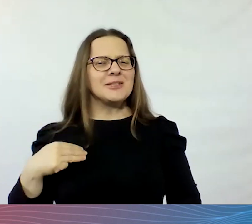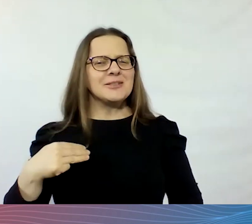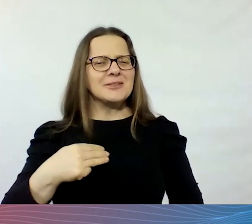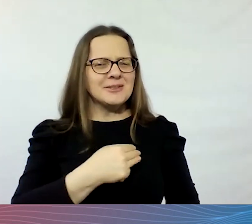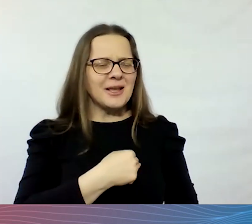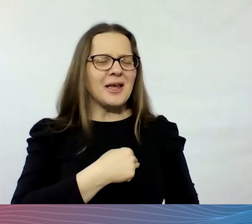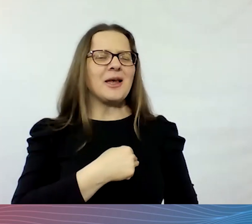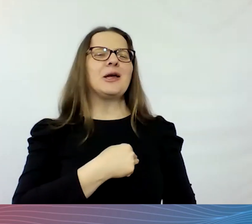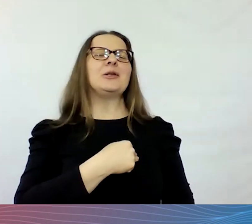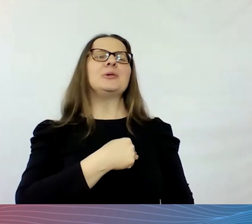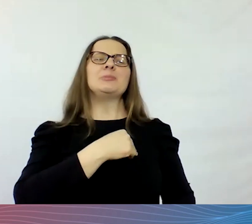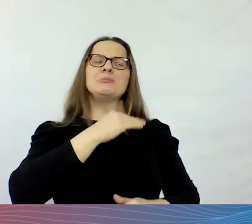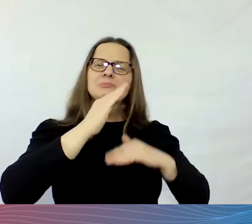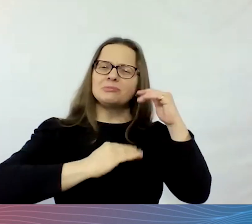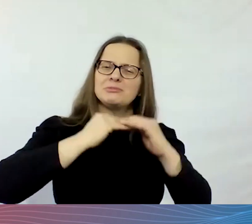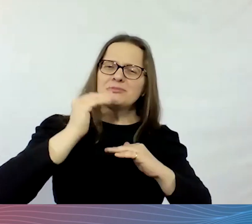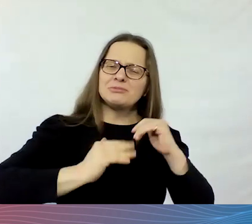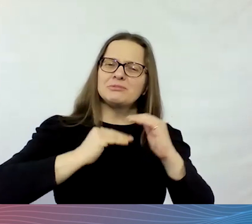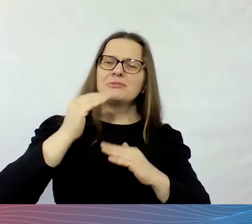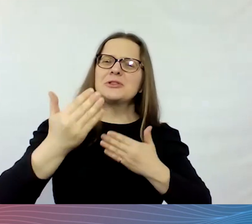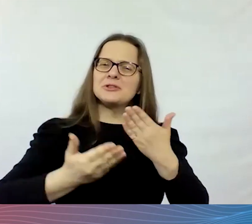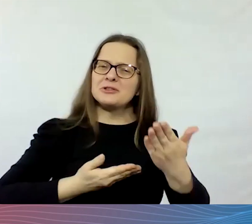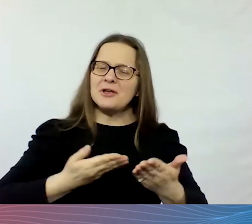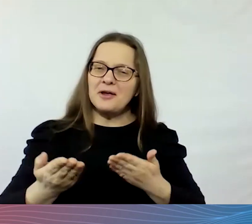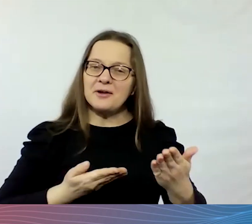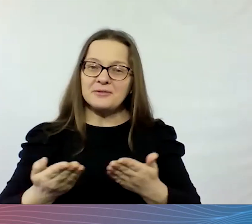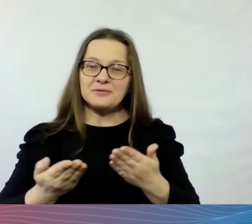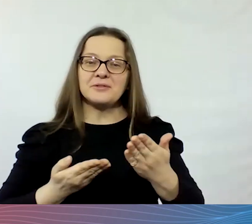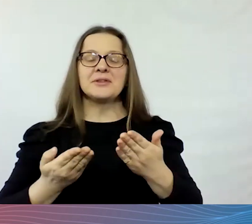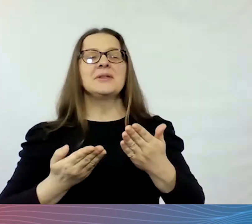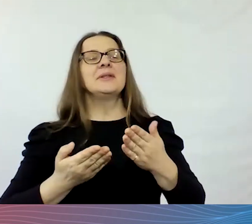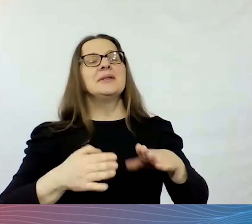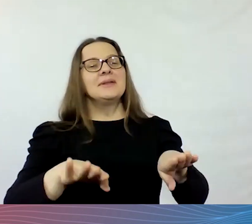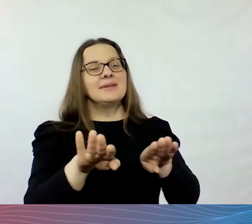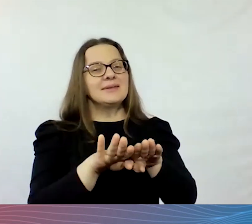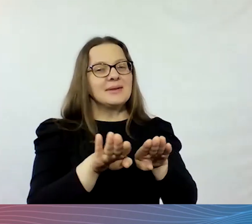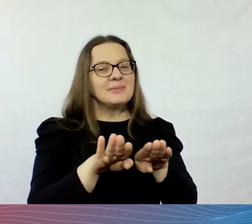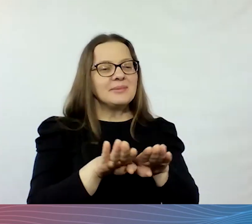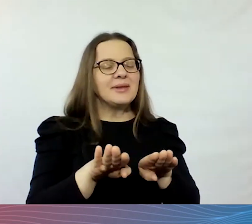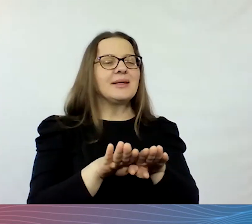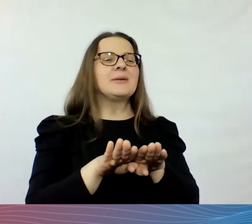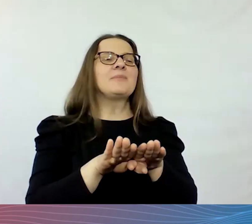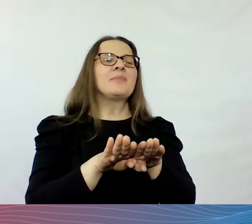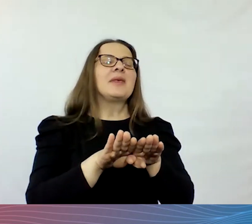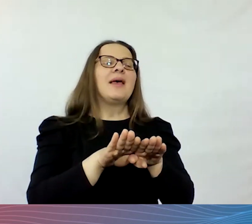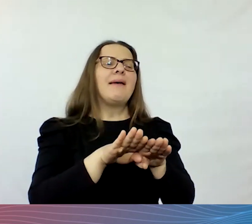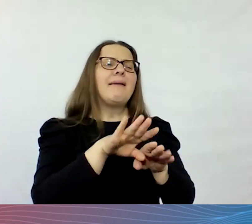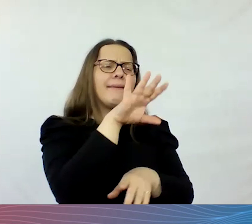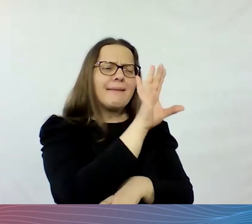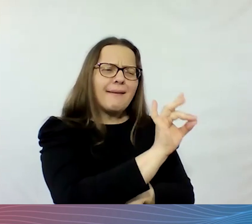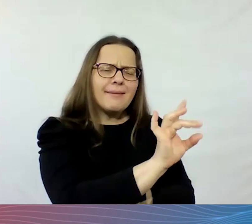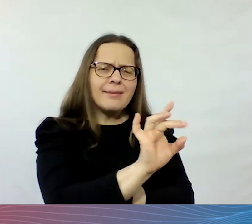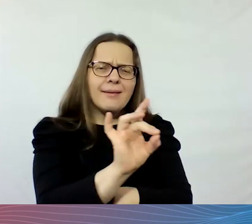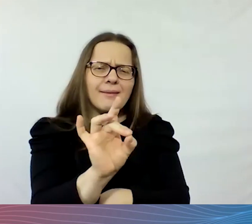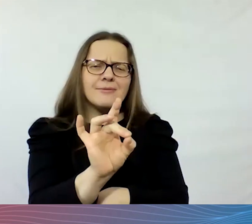aquele que dá os ministérios. Nós hoje temos utilidade, temos ministério, nós sabemos, estamos sendo aperfeiçoados para pregar o evangelho,